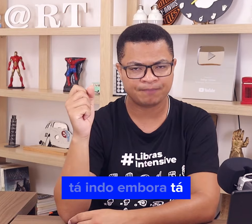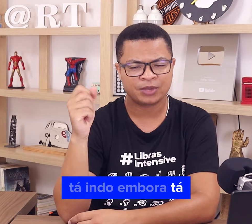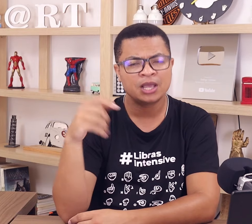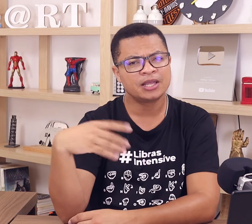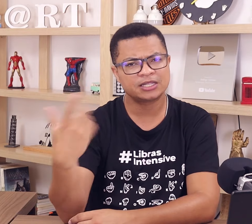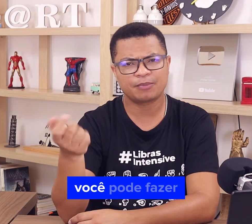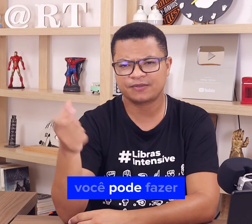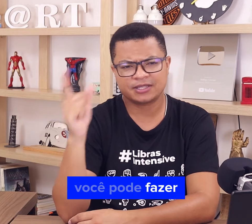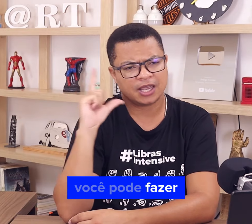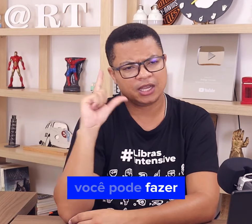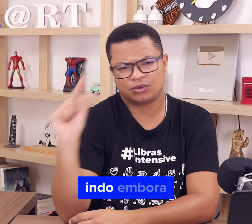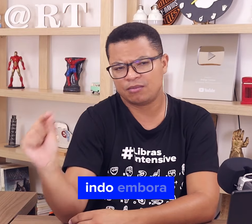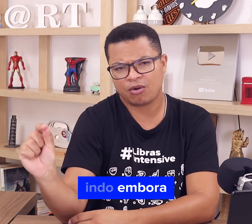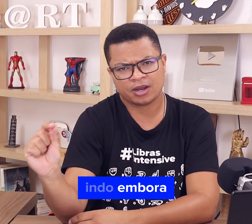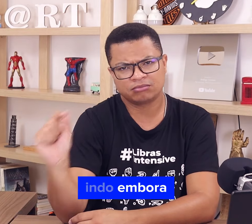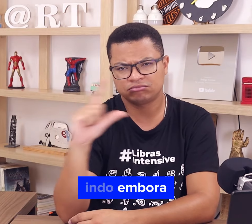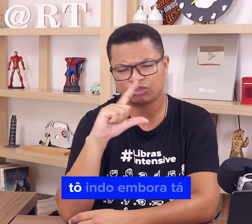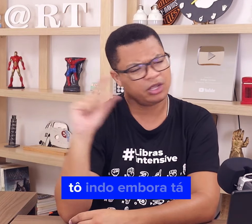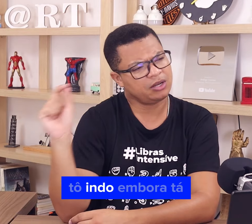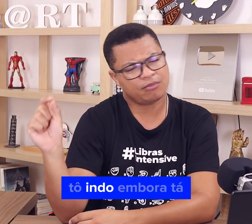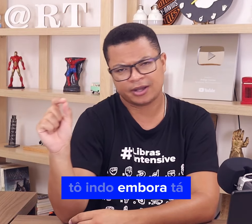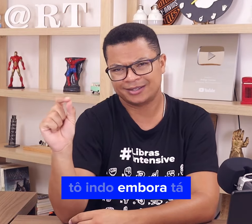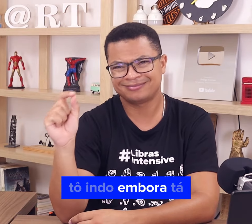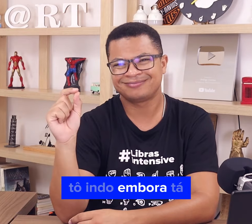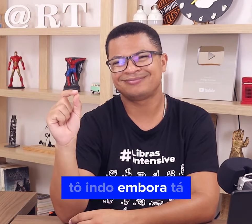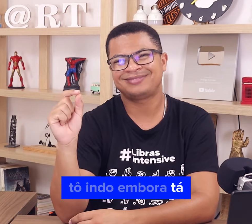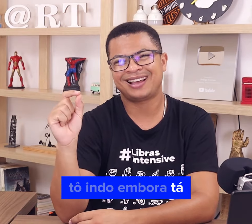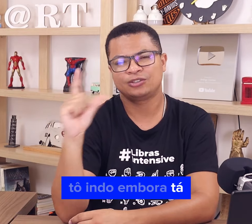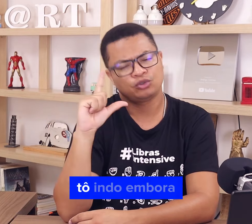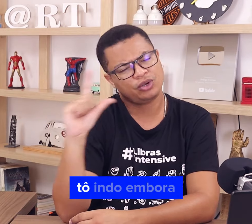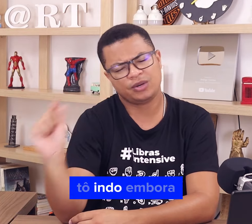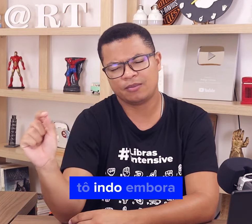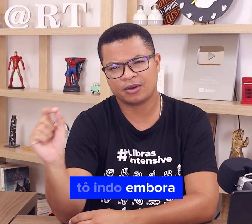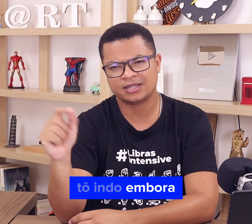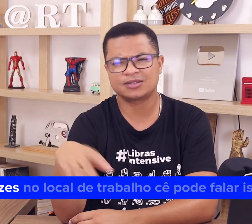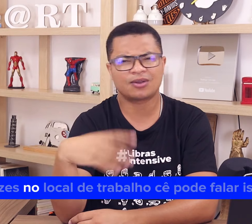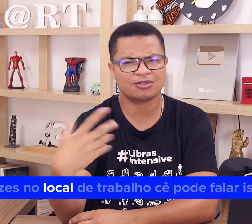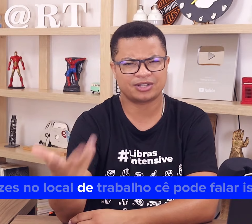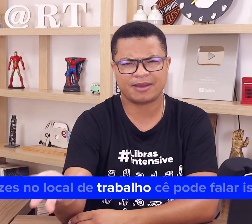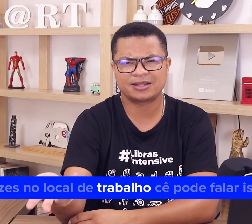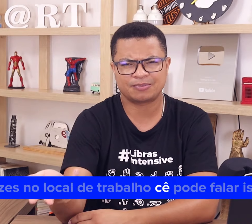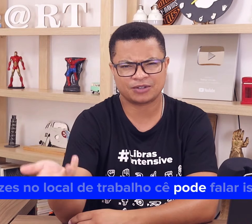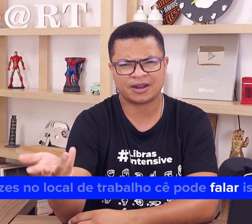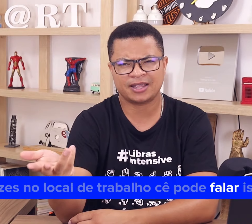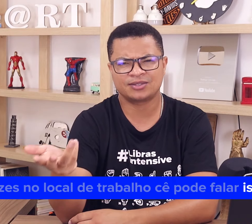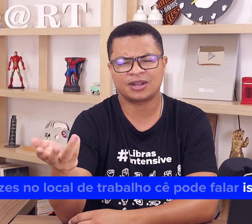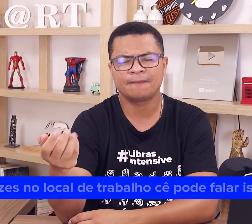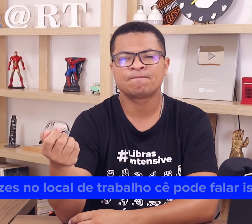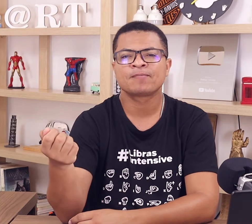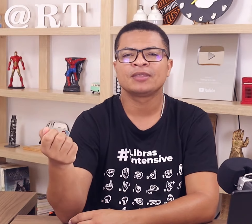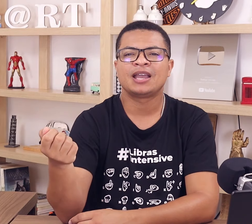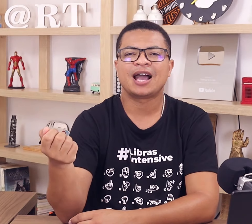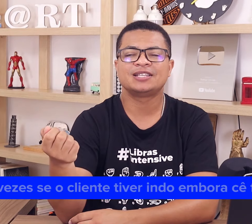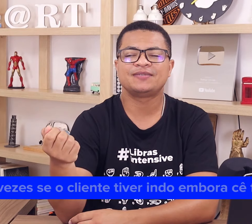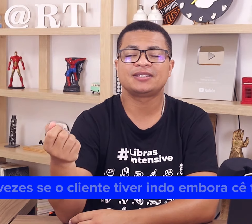E você pode fazer, indo embora. Tô indo embora, tá? Tô indo embora. Às vezes, no local de trabalho, você pode falar isso, né? Às vezes,